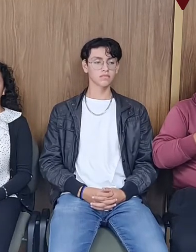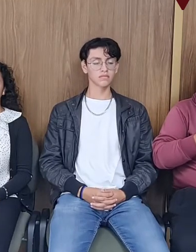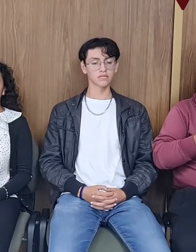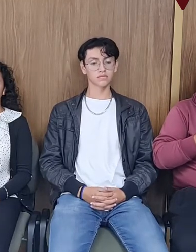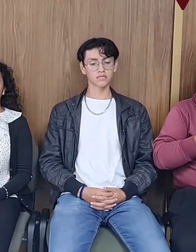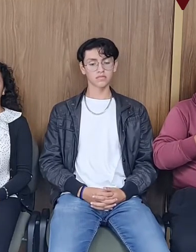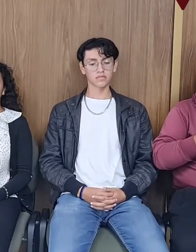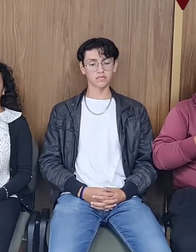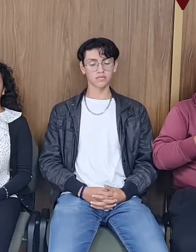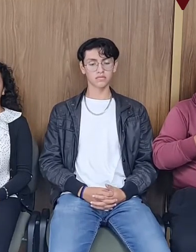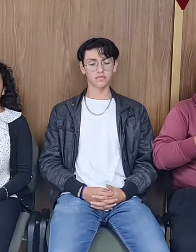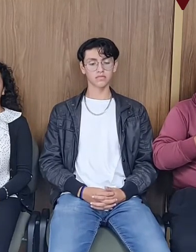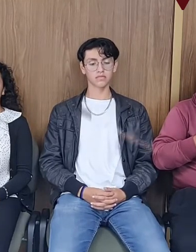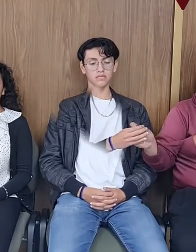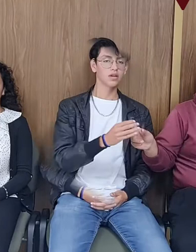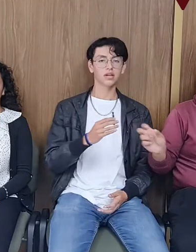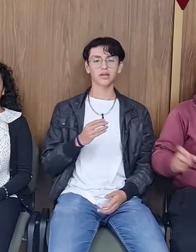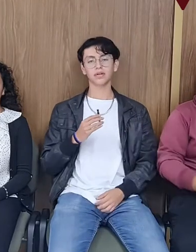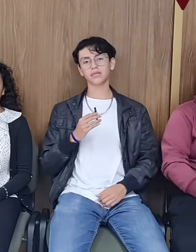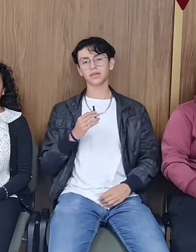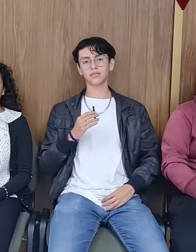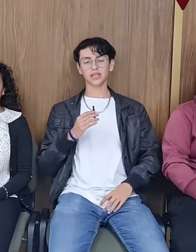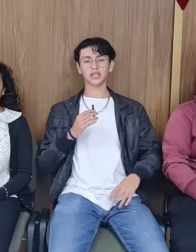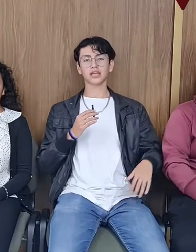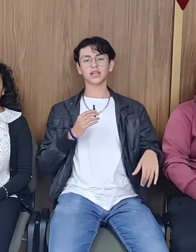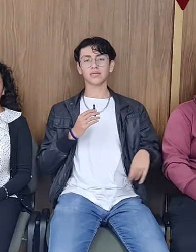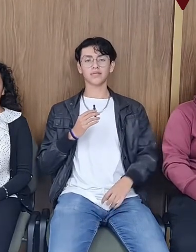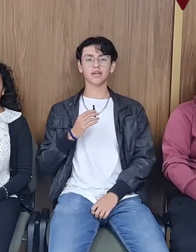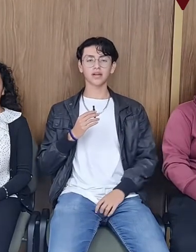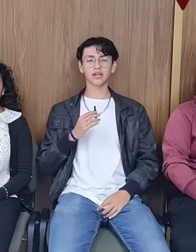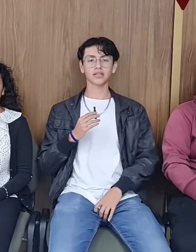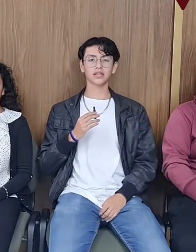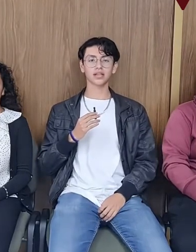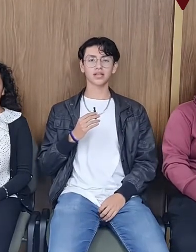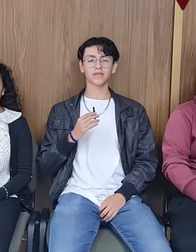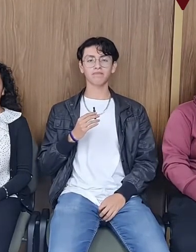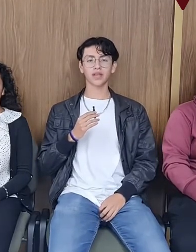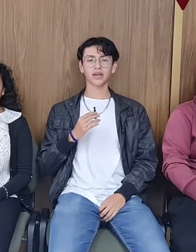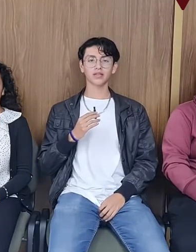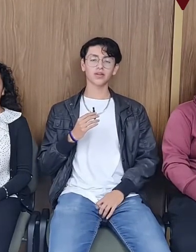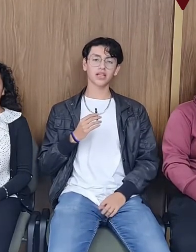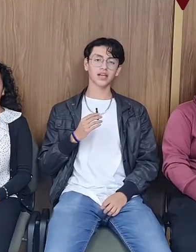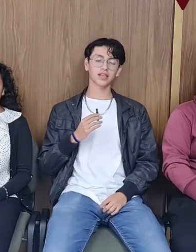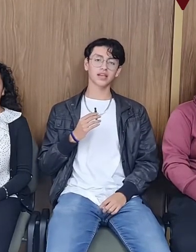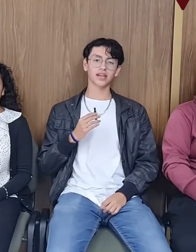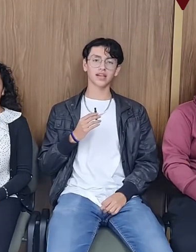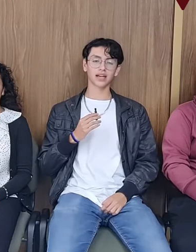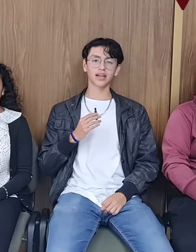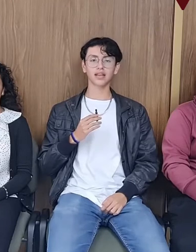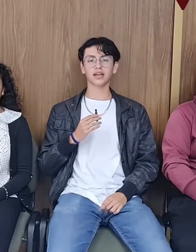junto a unas mecánicas implementadas. Bueno, mi nombre es Ángel Gabriel Figueroa, soy de